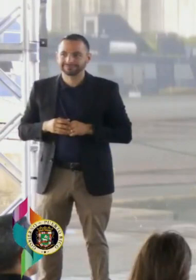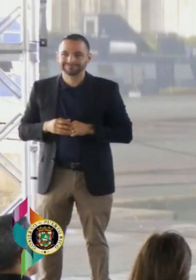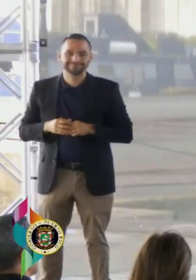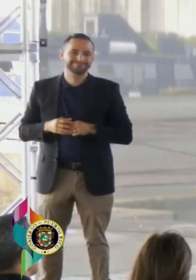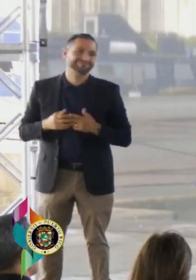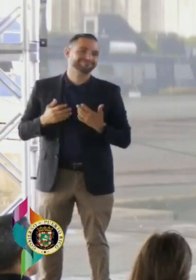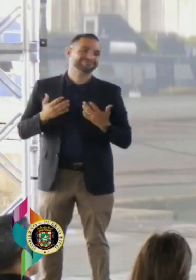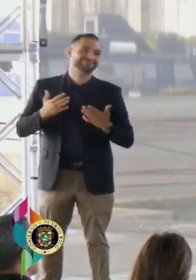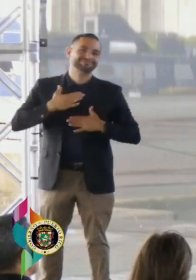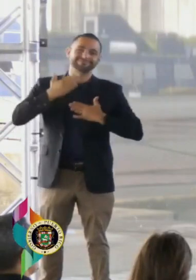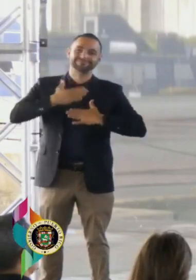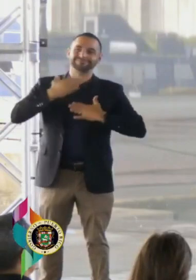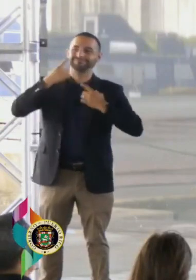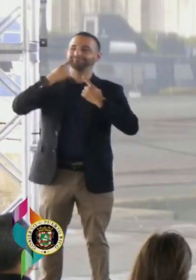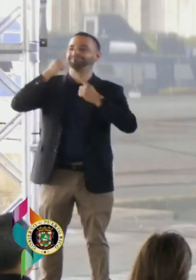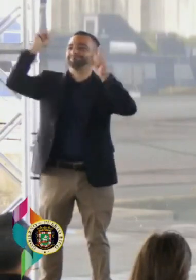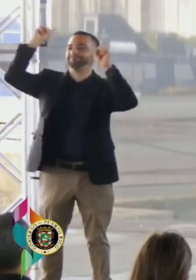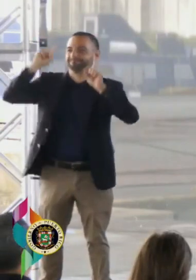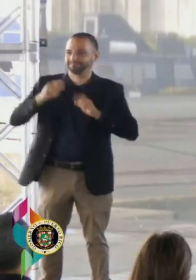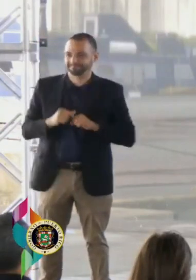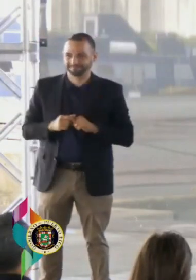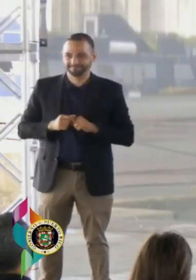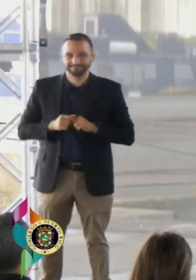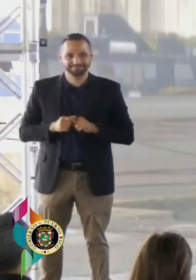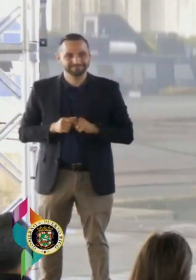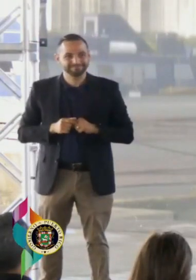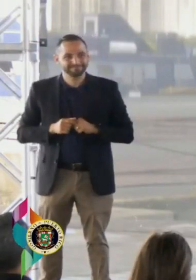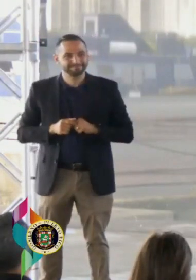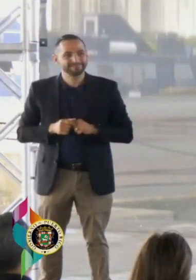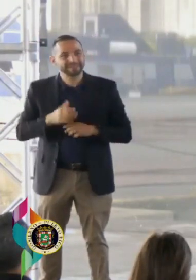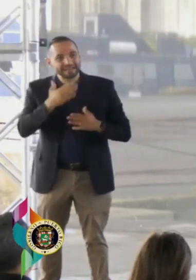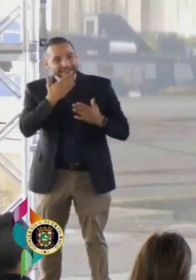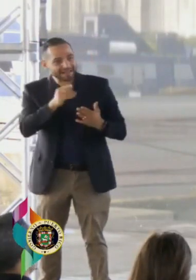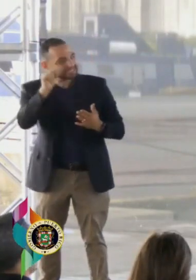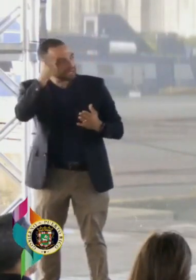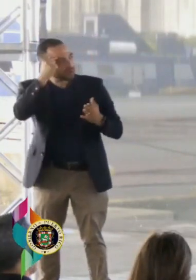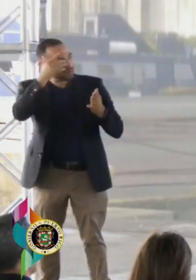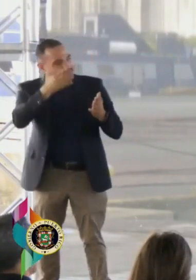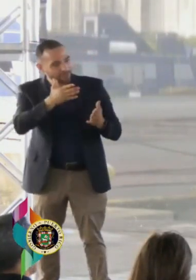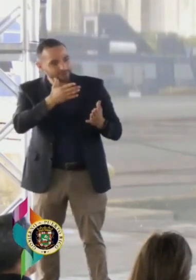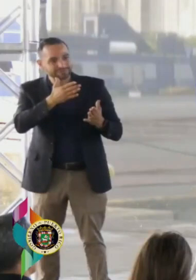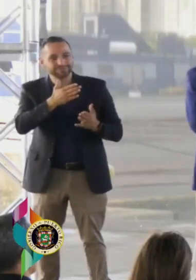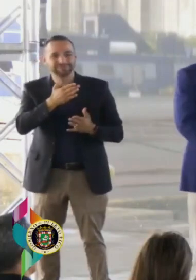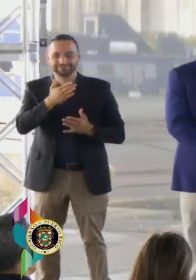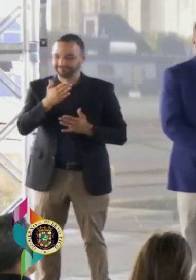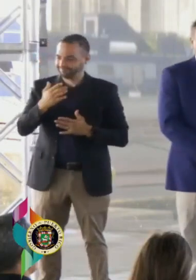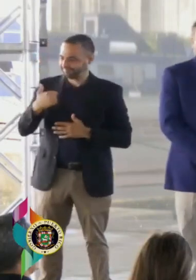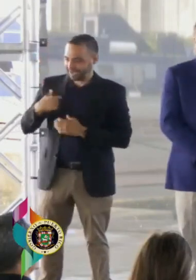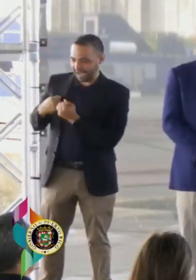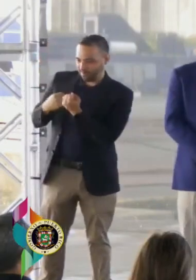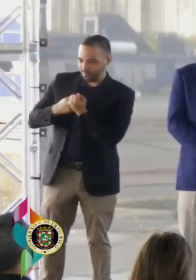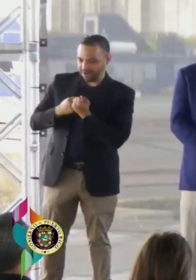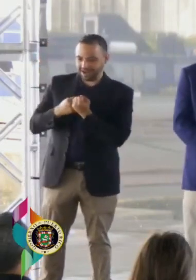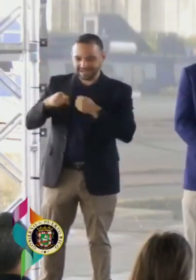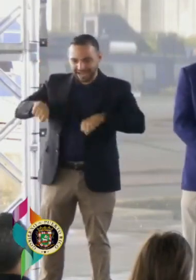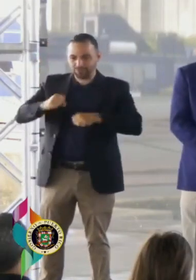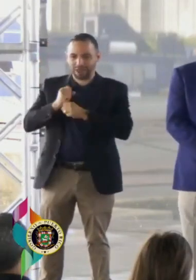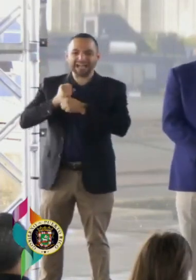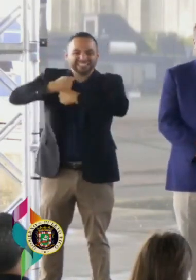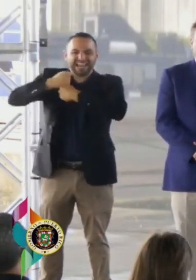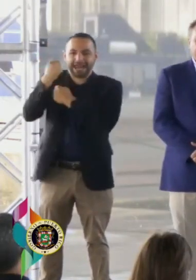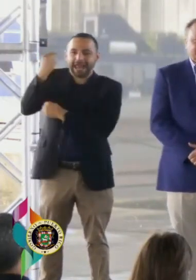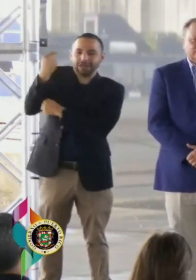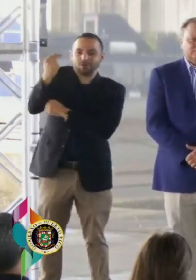día de mucha alegría para la infraestructura de Puerto Rico Gracias gobernador por hacer historia en la industria marítima de Puerto Rico y como usted muy bien